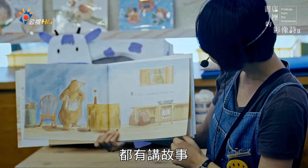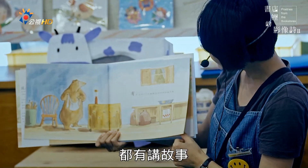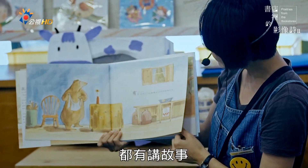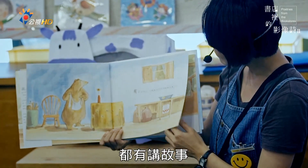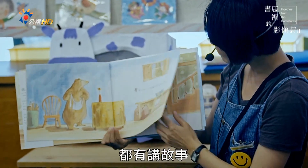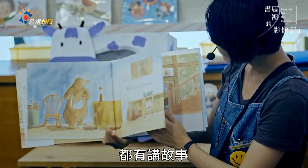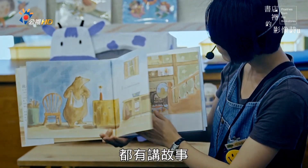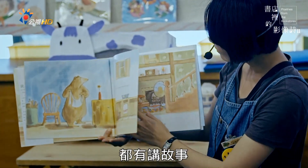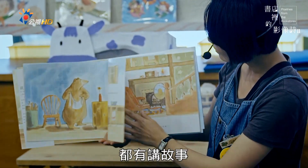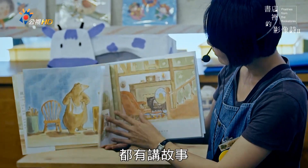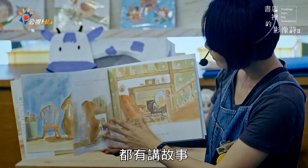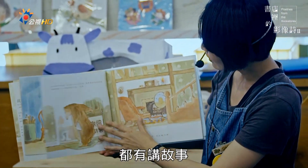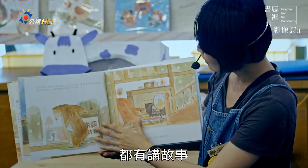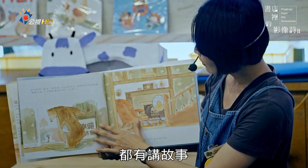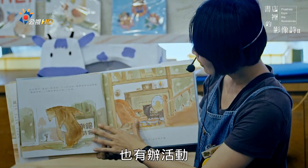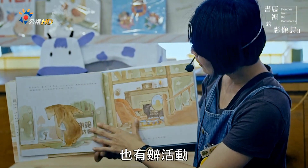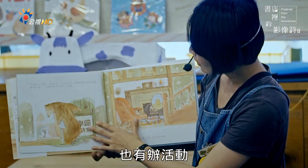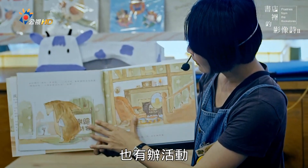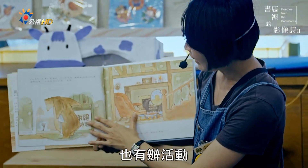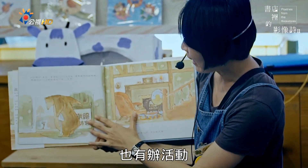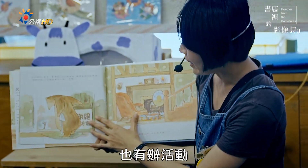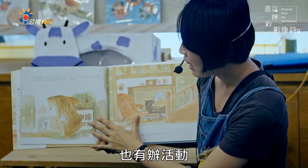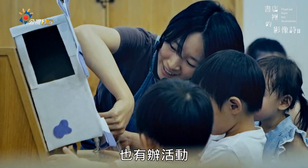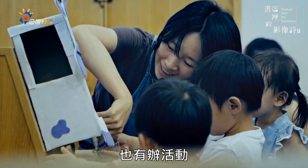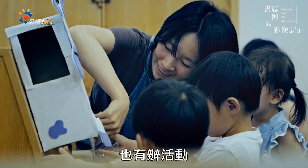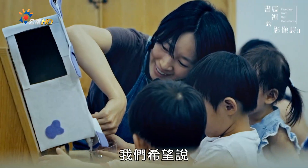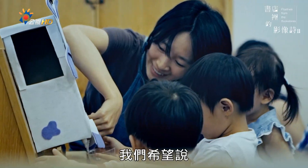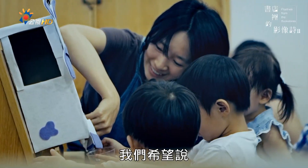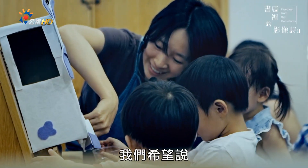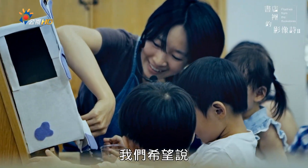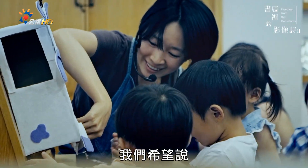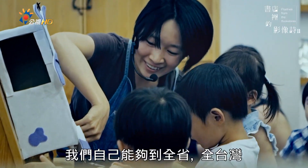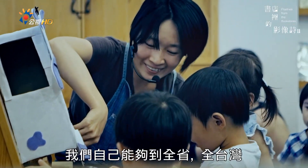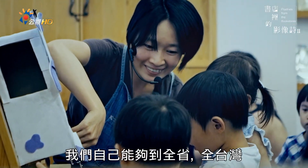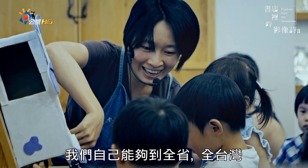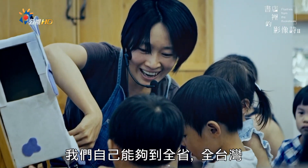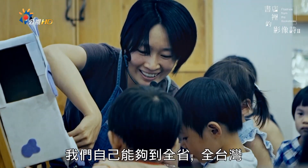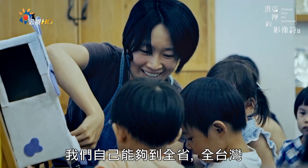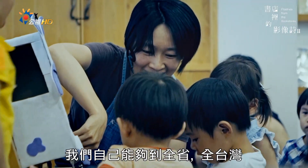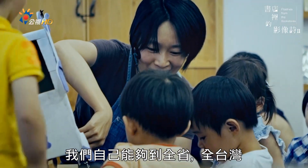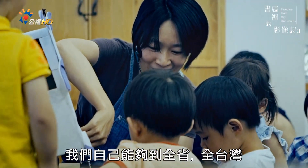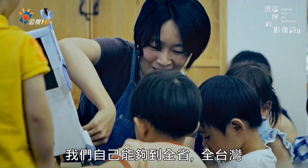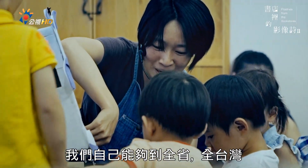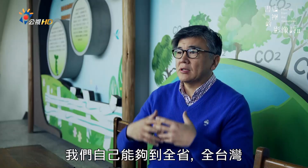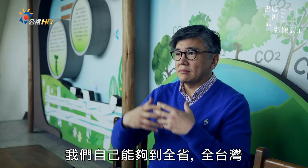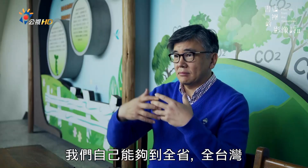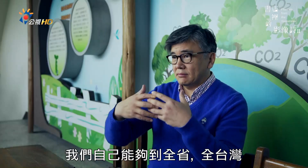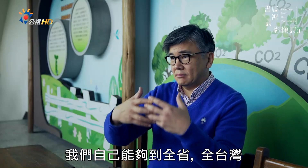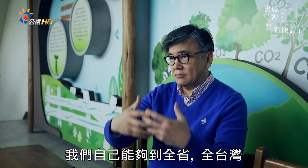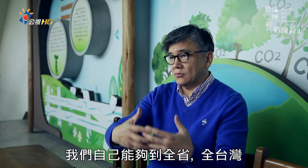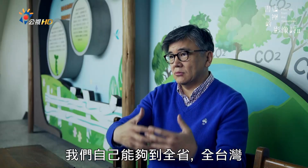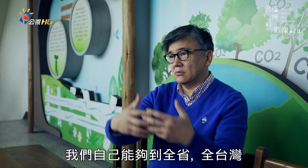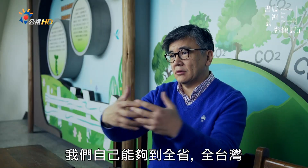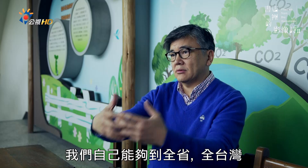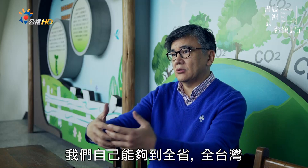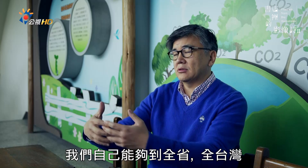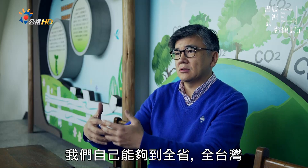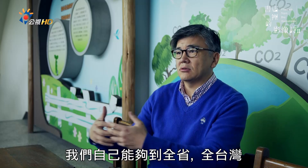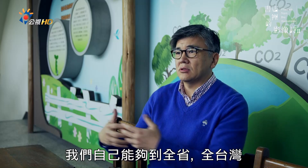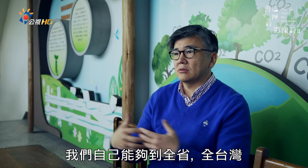讲故事，啊，嘛有办活动，啊，我们希望讲我们家己会当到全省、全